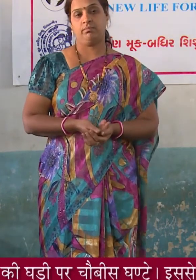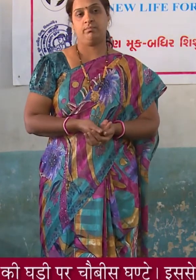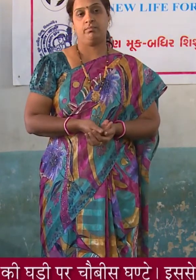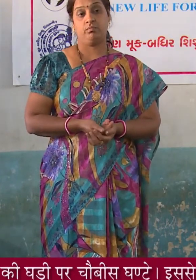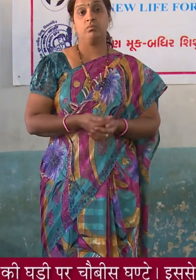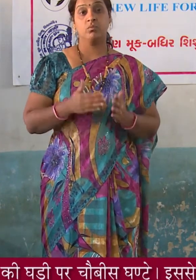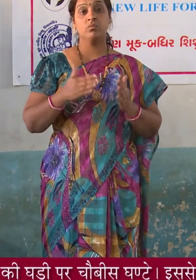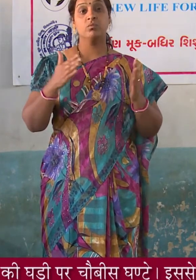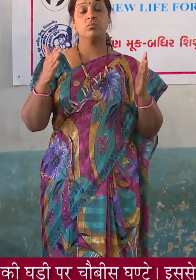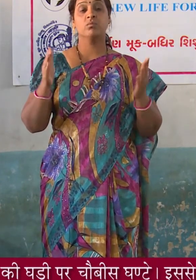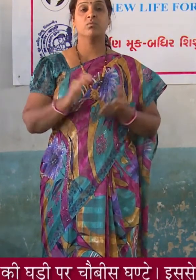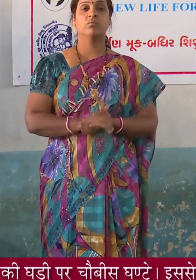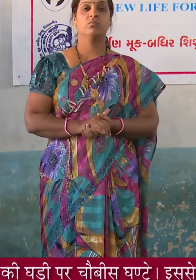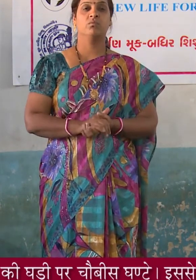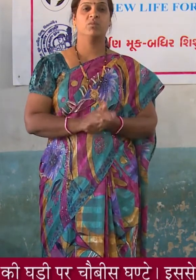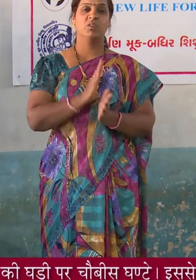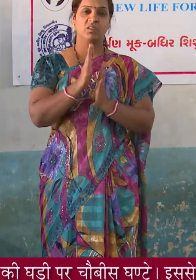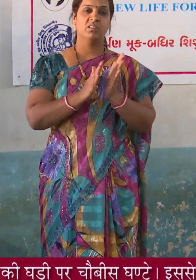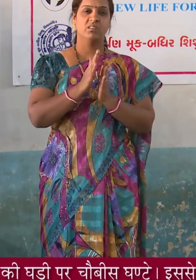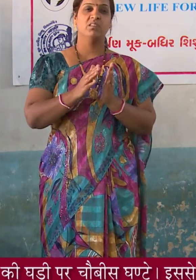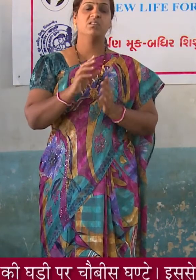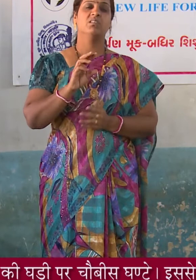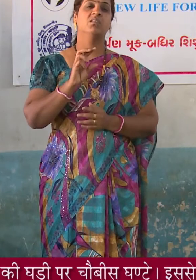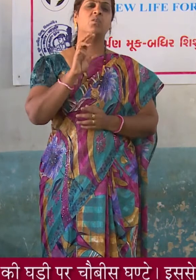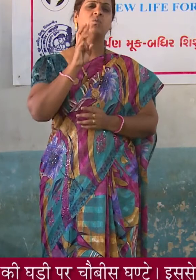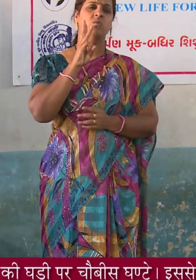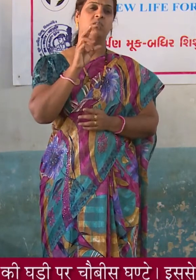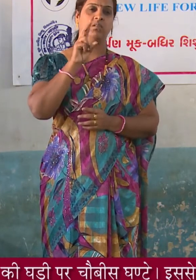ज्यादा थोड़ा देखना चाहे तो रेलवे की घड़ी पर 24 घंटे।